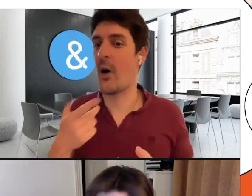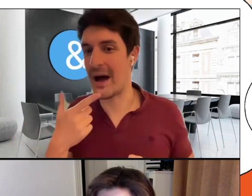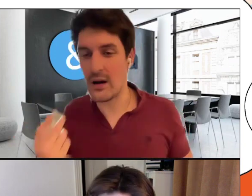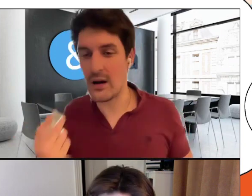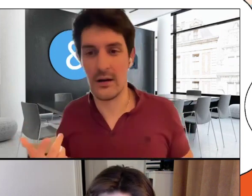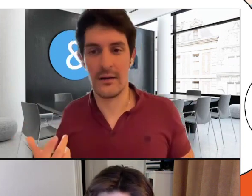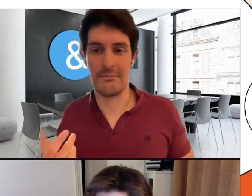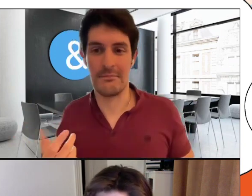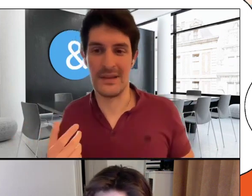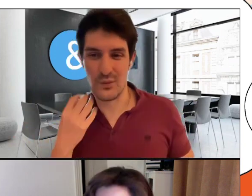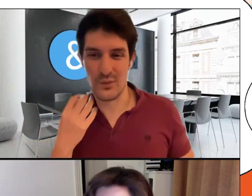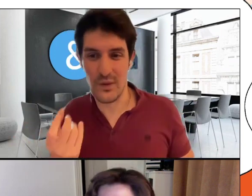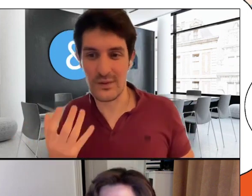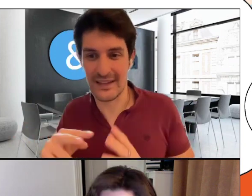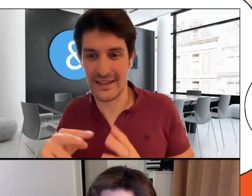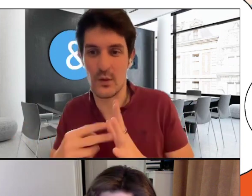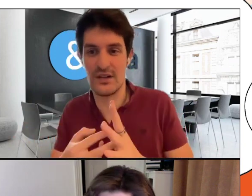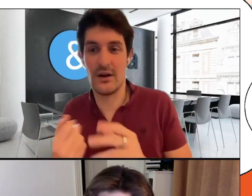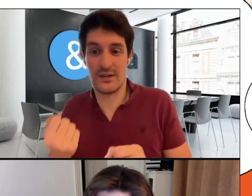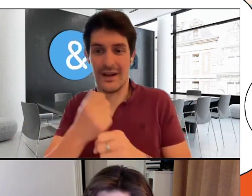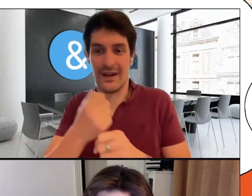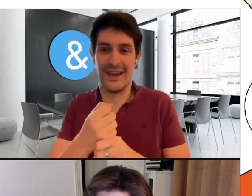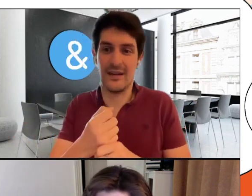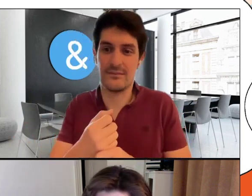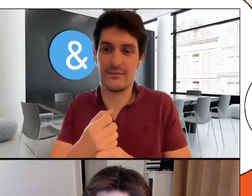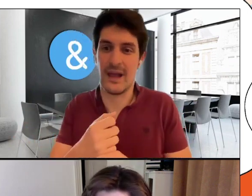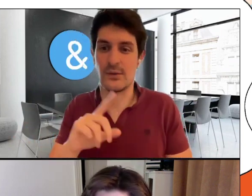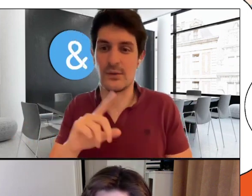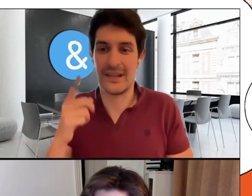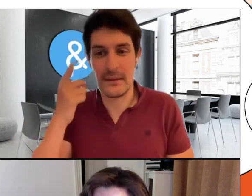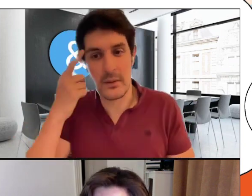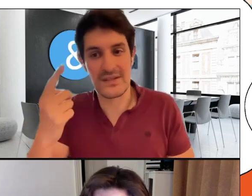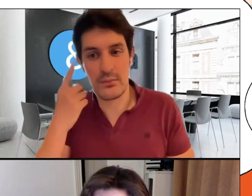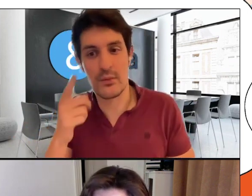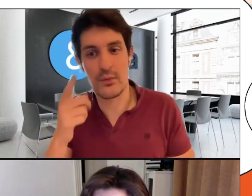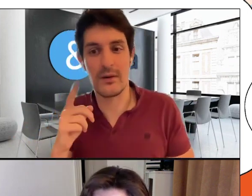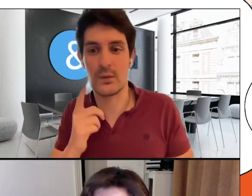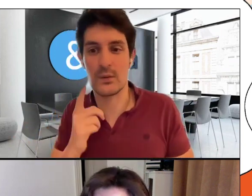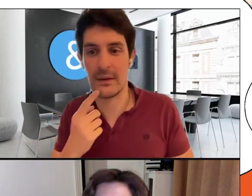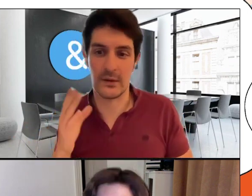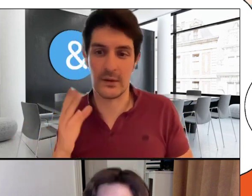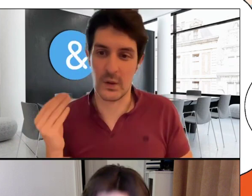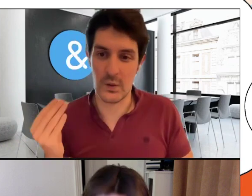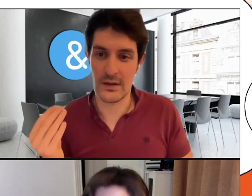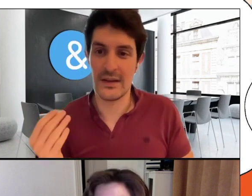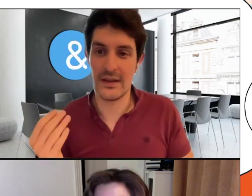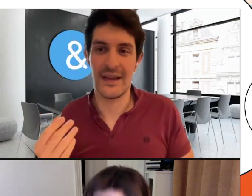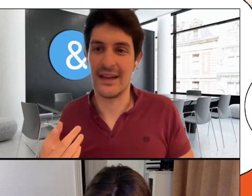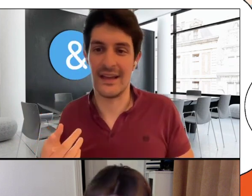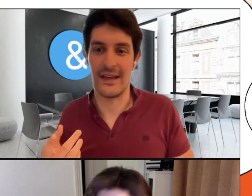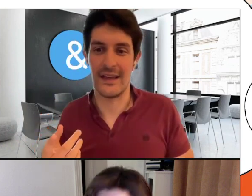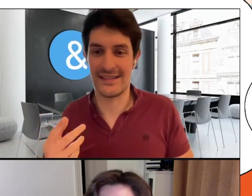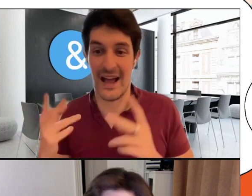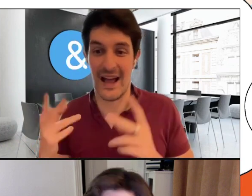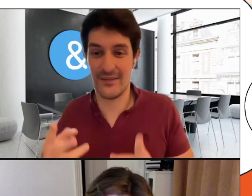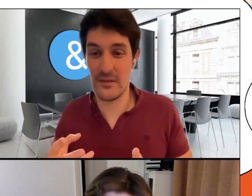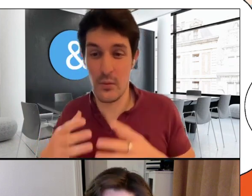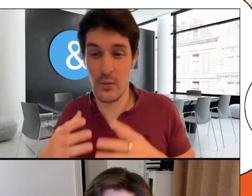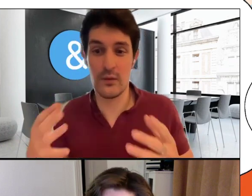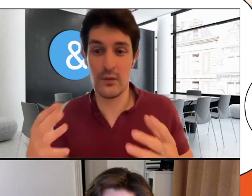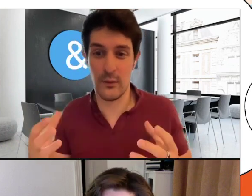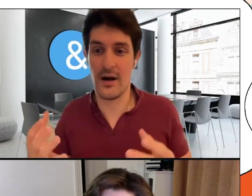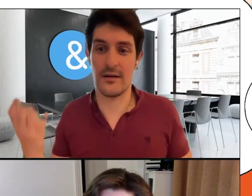parle, mais souvent ces technologies, quand elles sont créées, elles n'ont pas été pensées pour les sourds et malentendants. Et ça est arrivé beaucoup